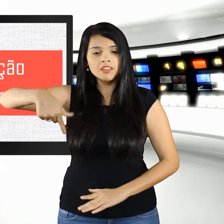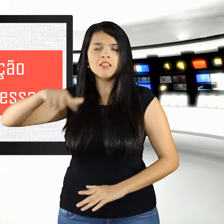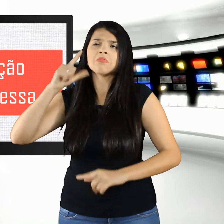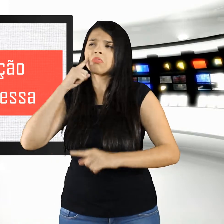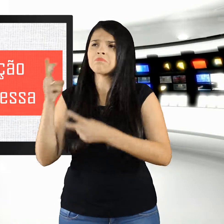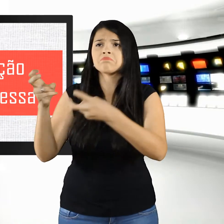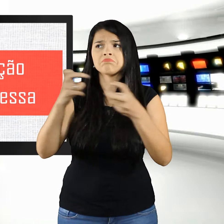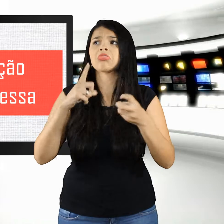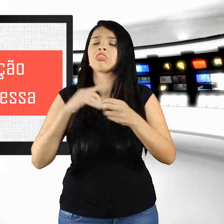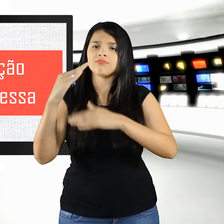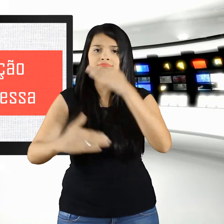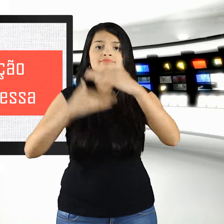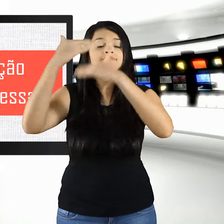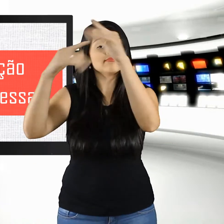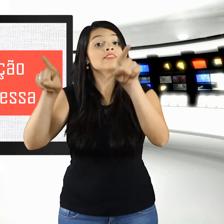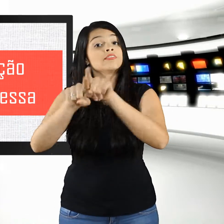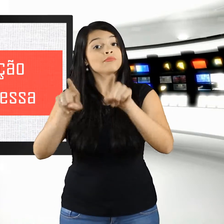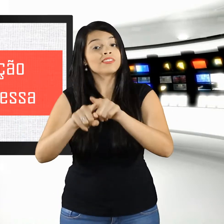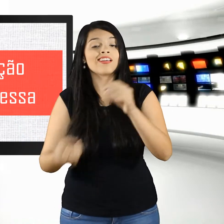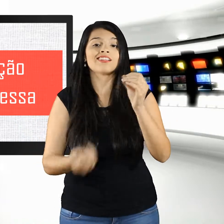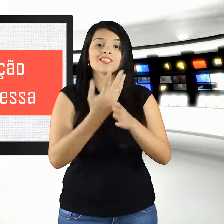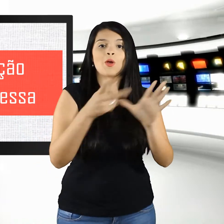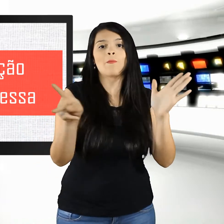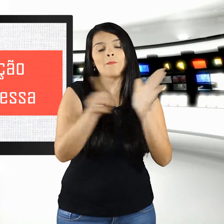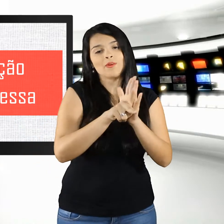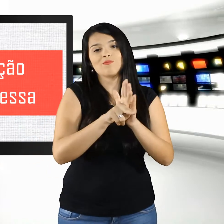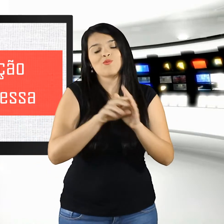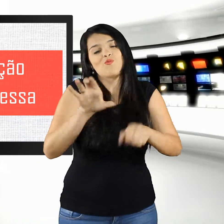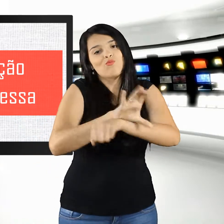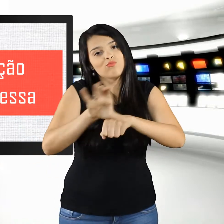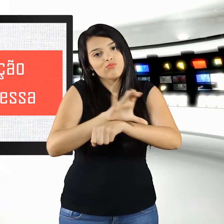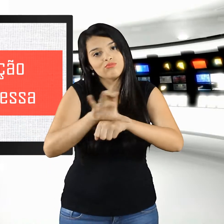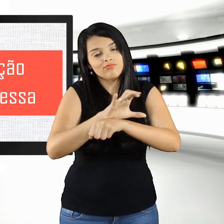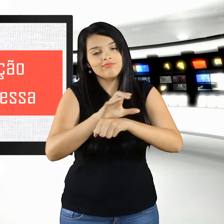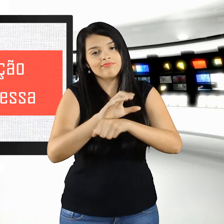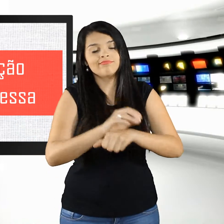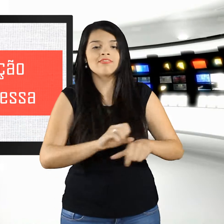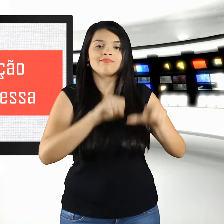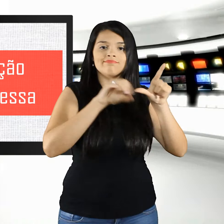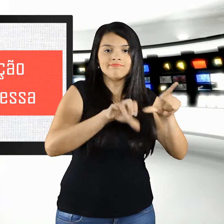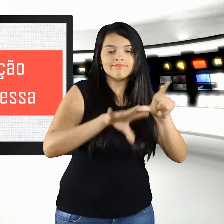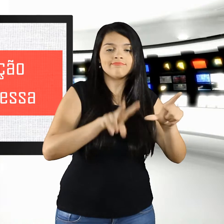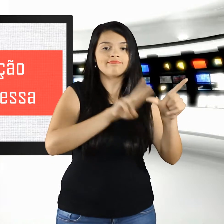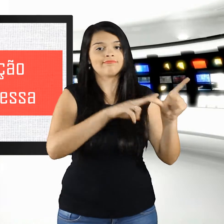avanços, entre eles a criação dos cursos de graduação, licenciatura e bacharelado de letras